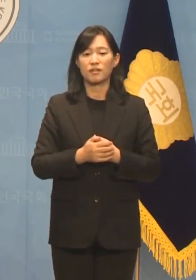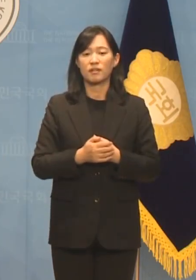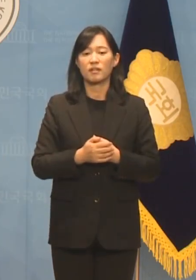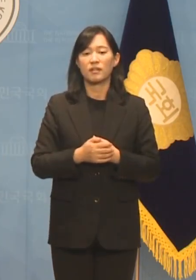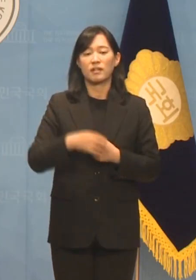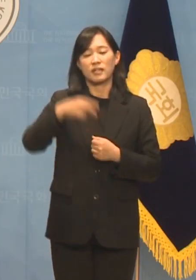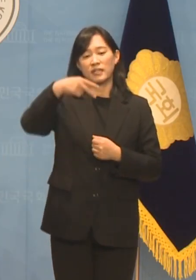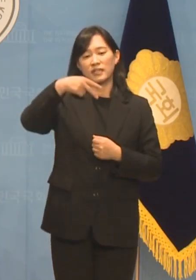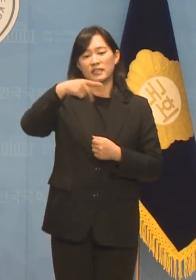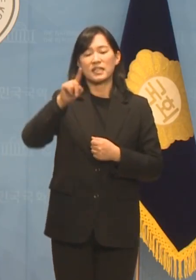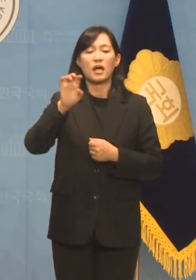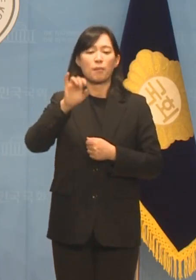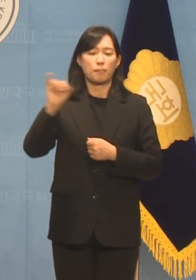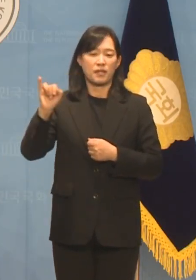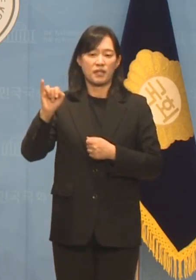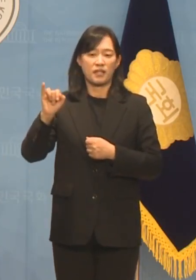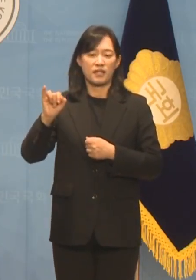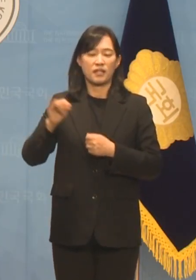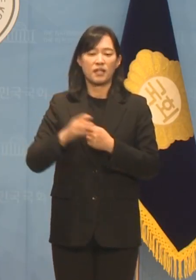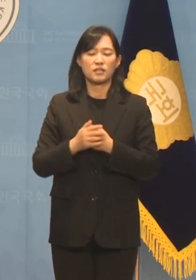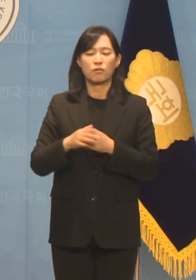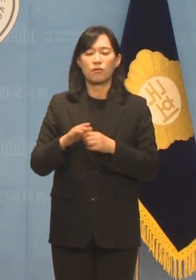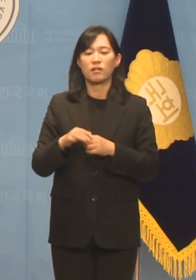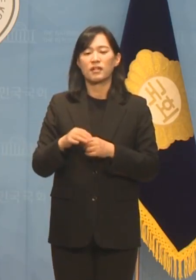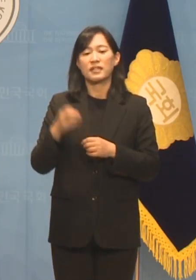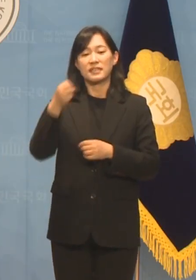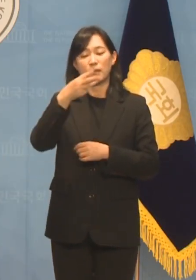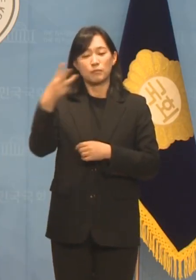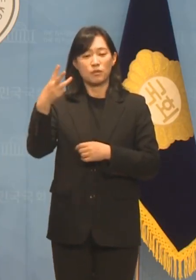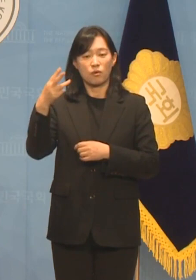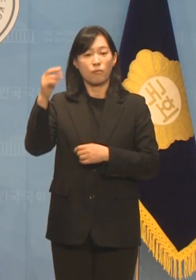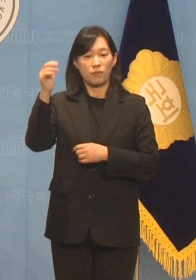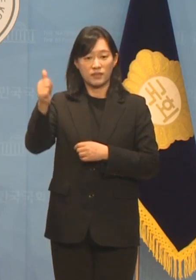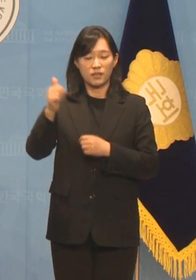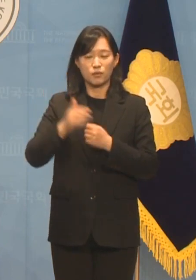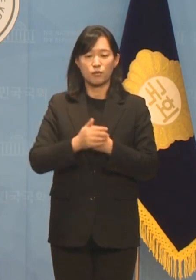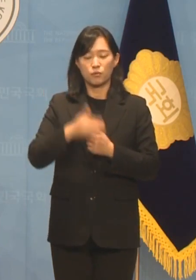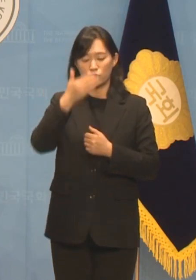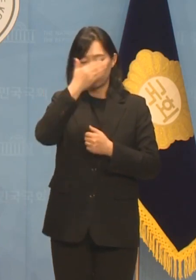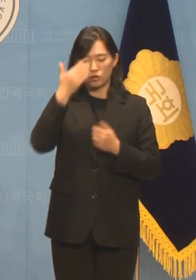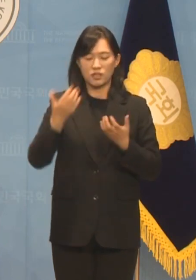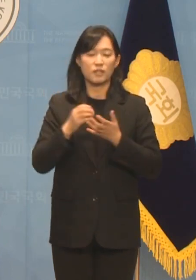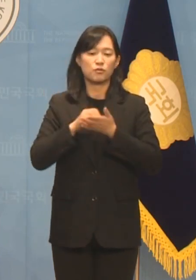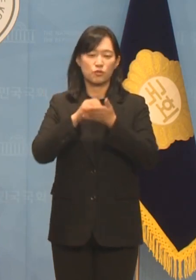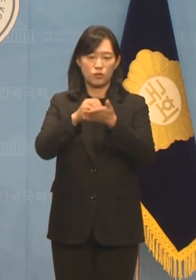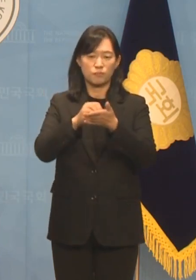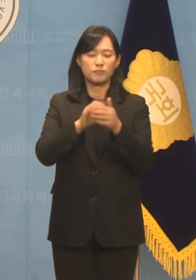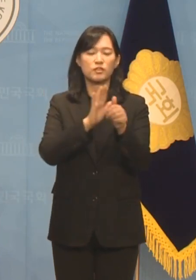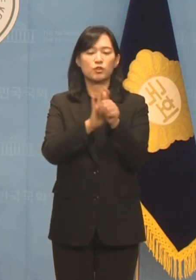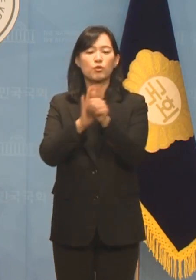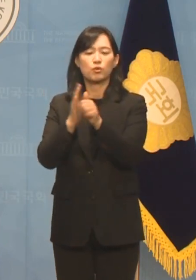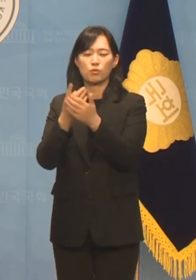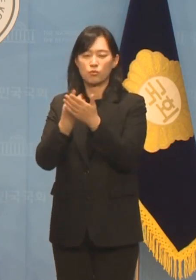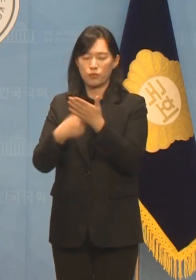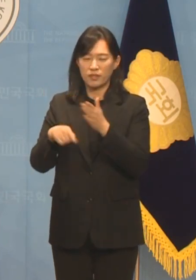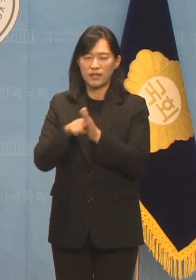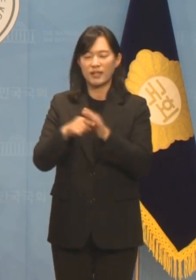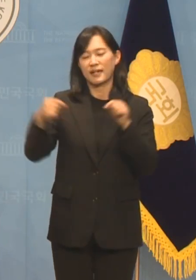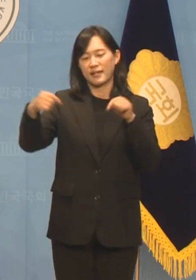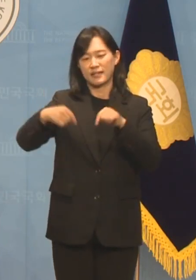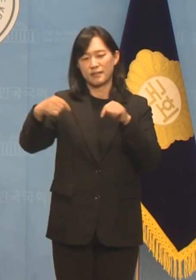사피 멀티캠퍼스에서 이재용 삼성전자 회장과 청년 취업 지원을 위한 현장 간담회를